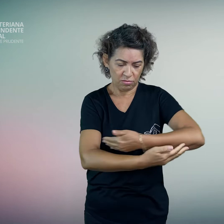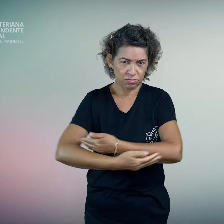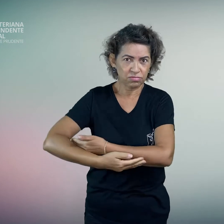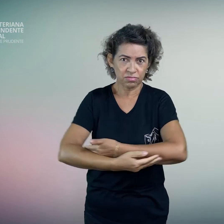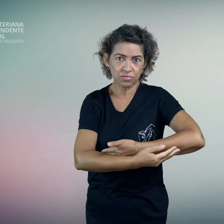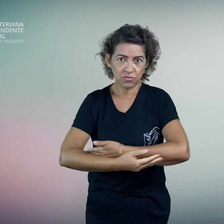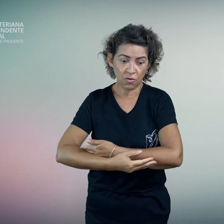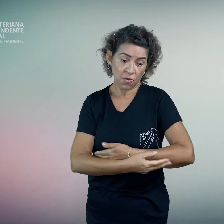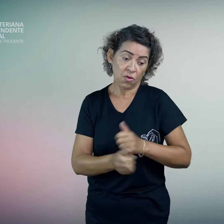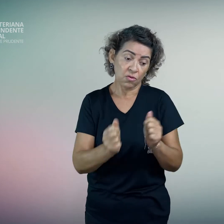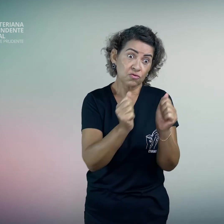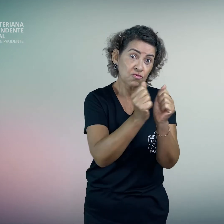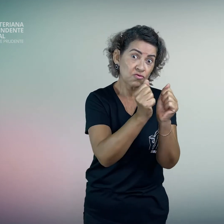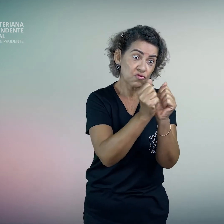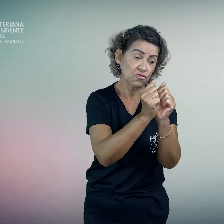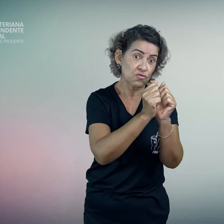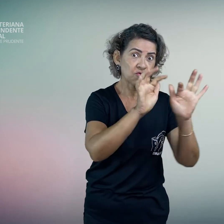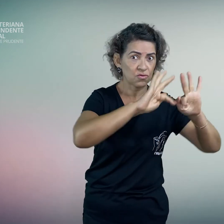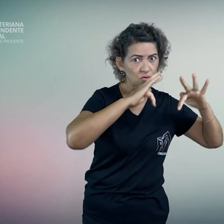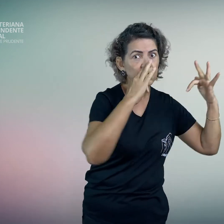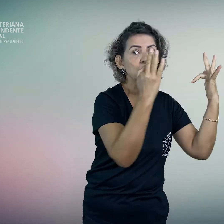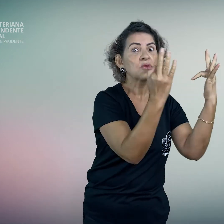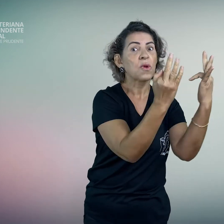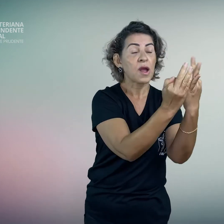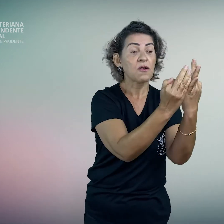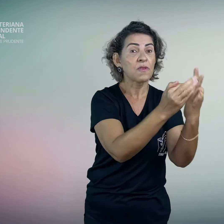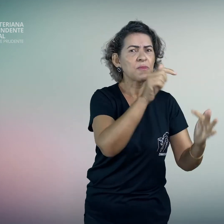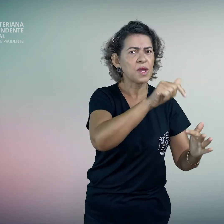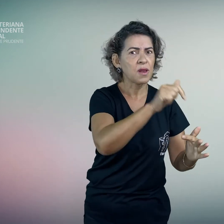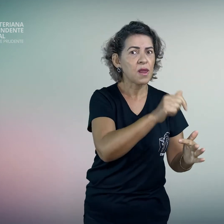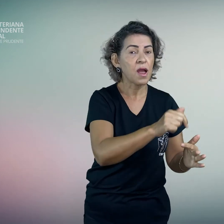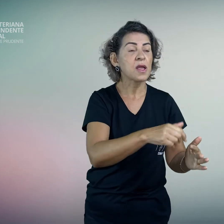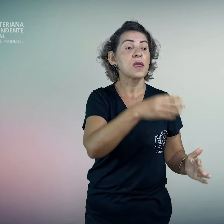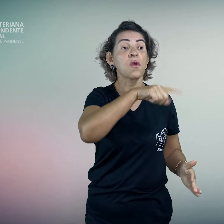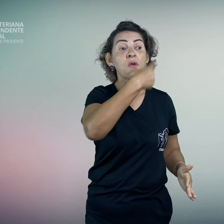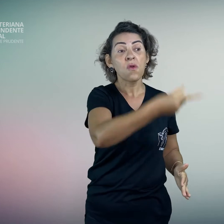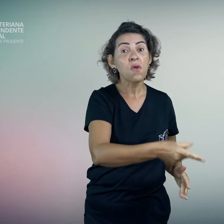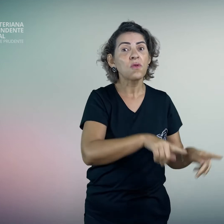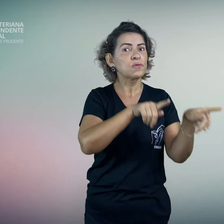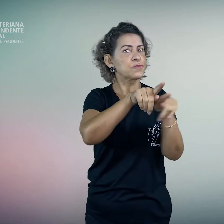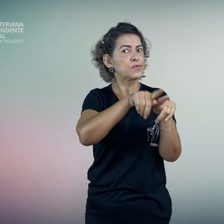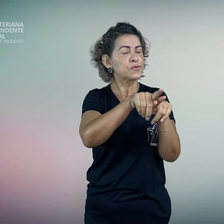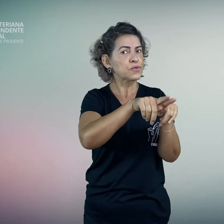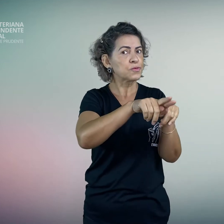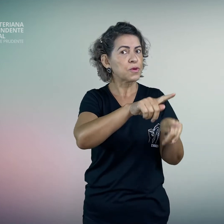Cresceu no meio de seus meios irmãos e irmãs que nunca o viram como